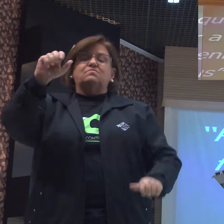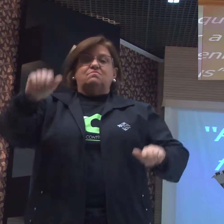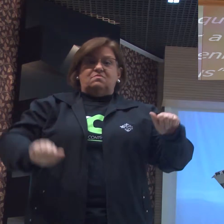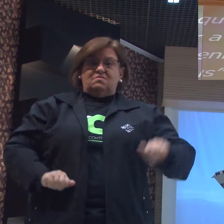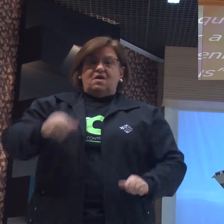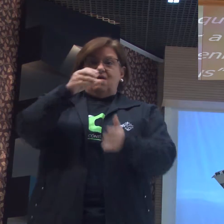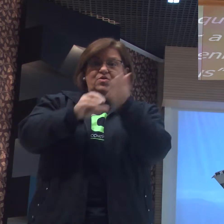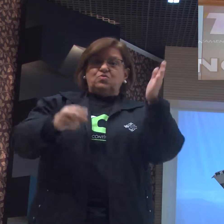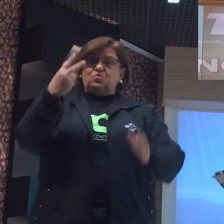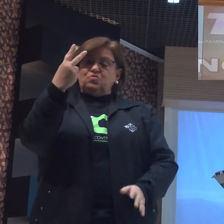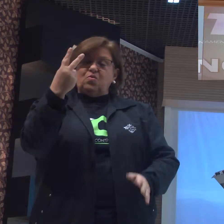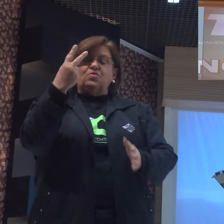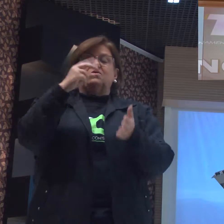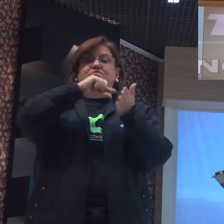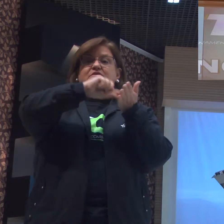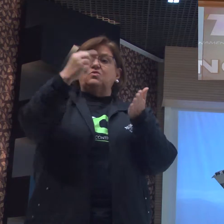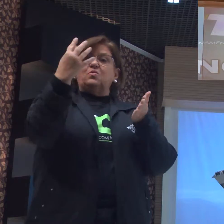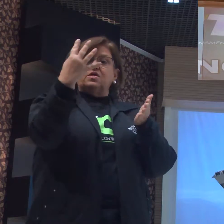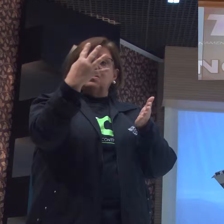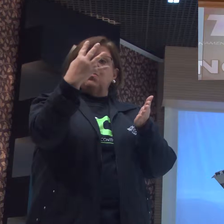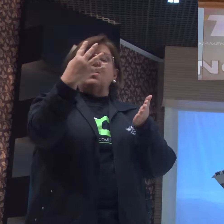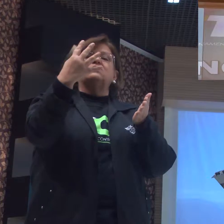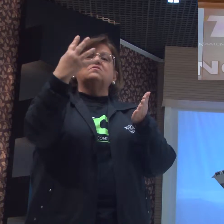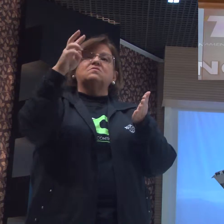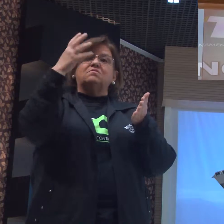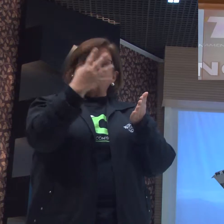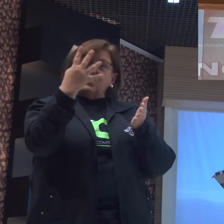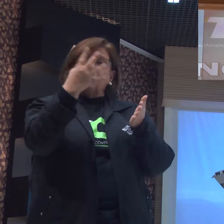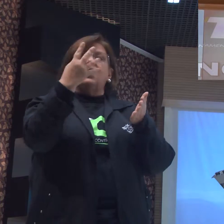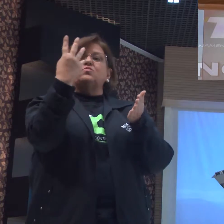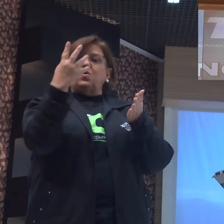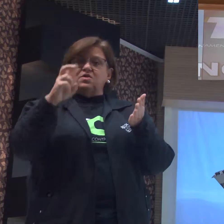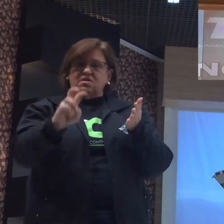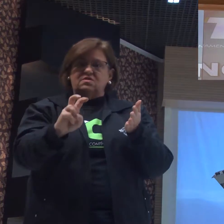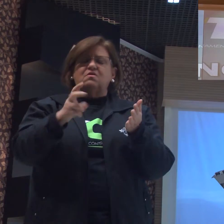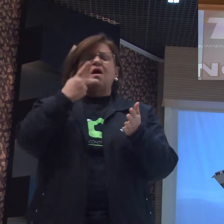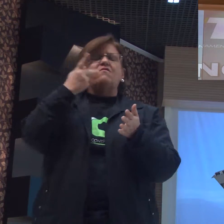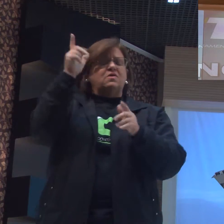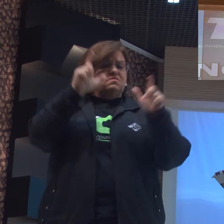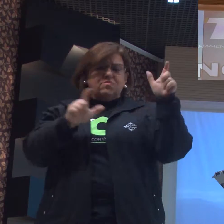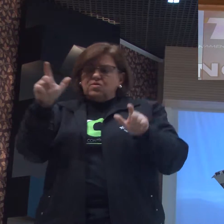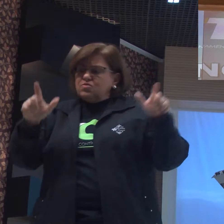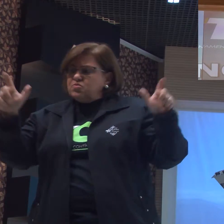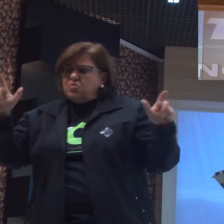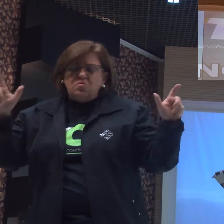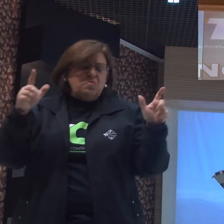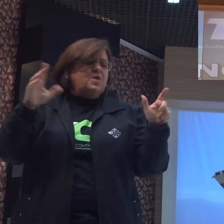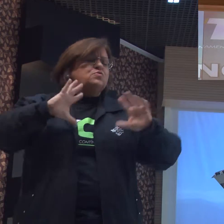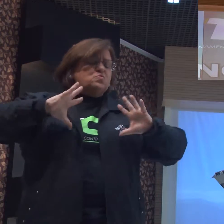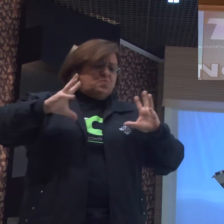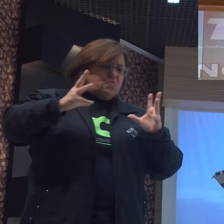comum, vendendo suas propriedades e bens, distribuíam a cada um conforme